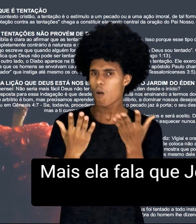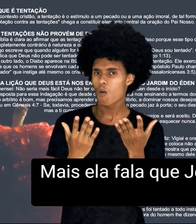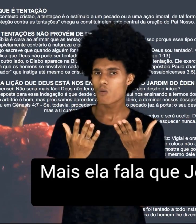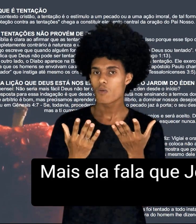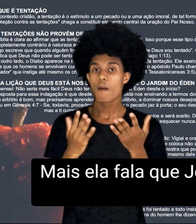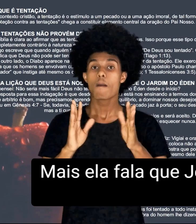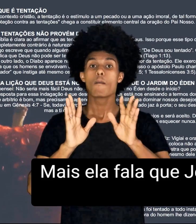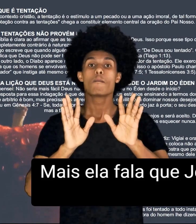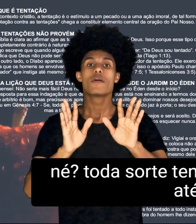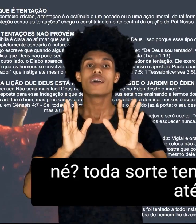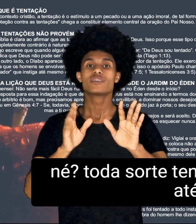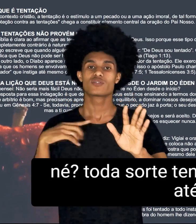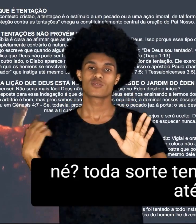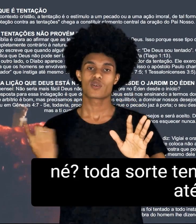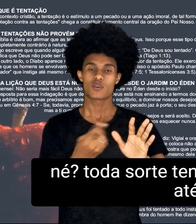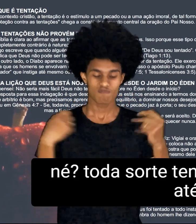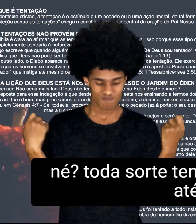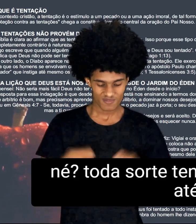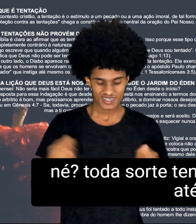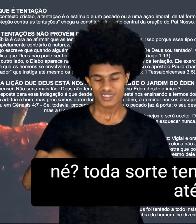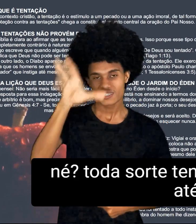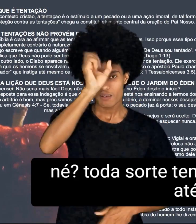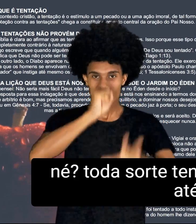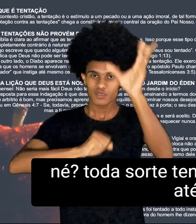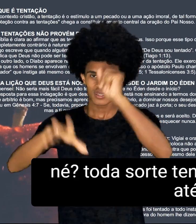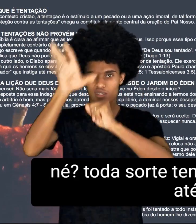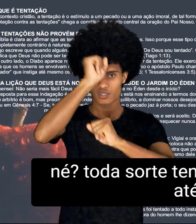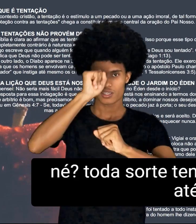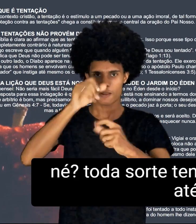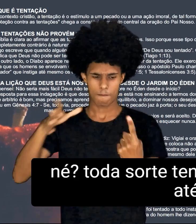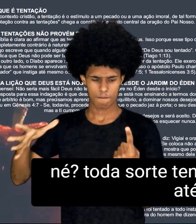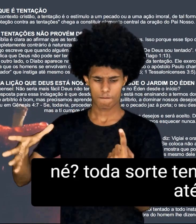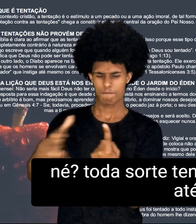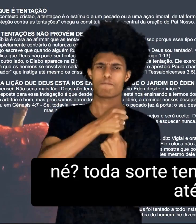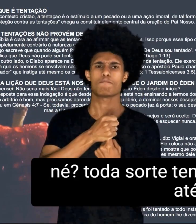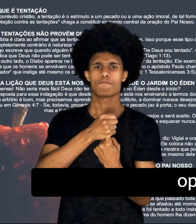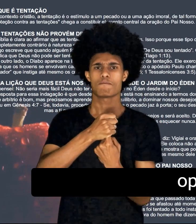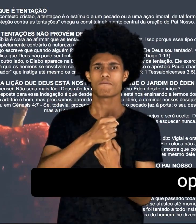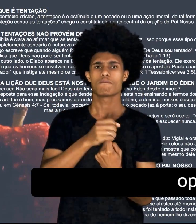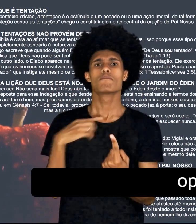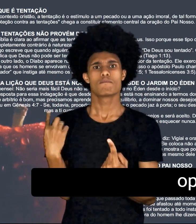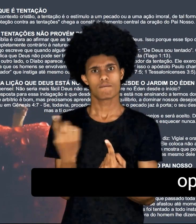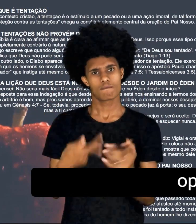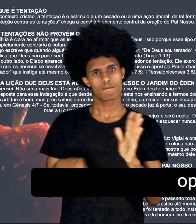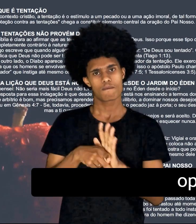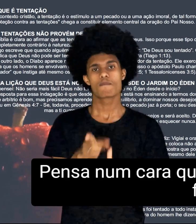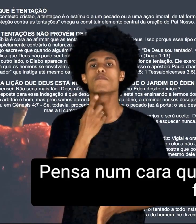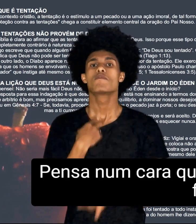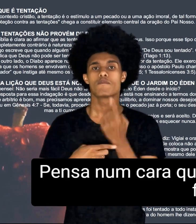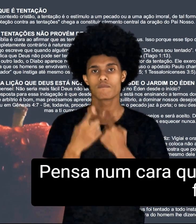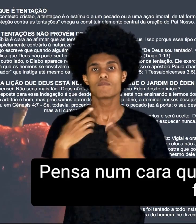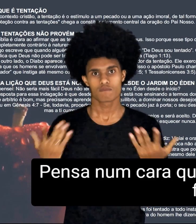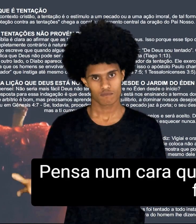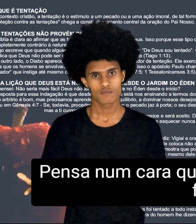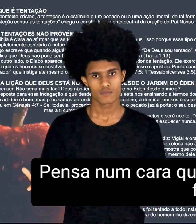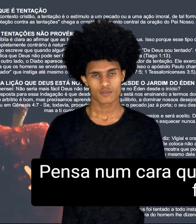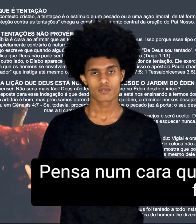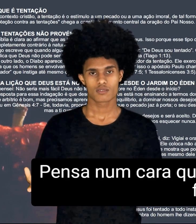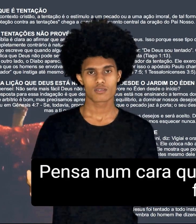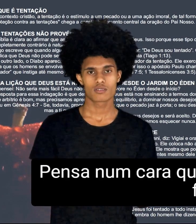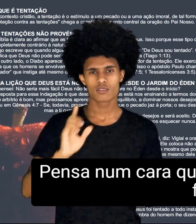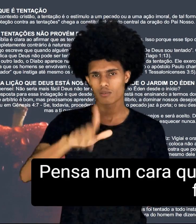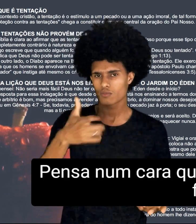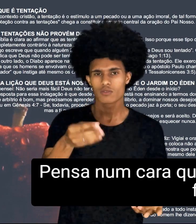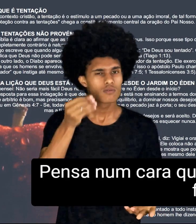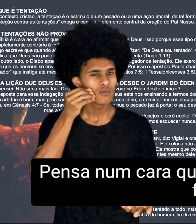todos os tipos, né? Olha lá, toda sorte de tentação. Aí o diabo se afastou até momento oportuno, ou seja, pensa num cara que é